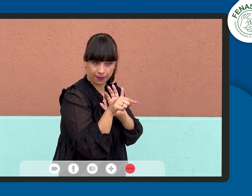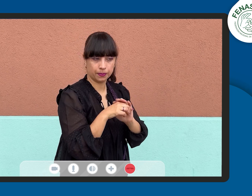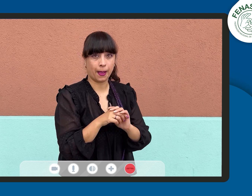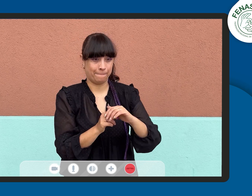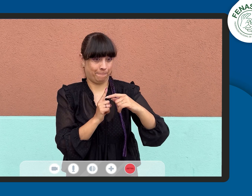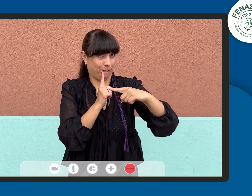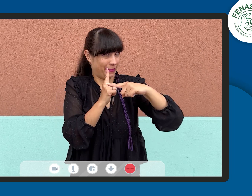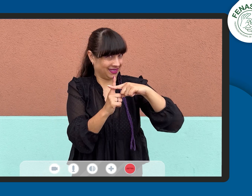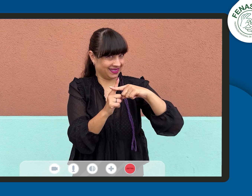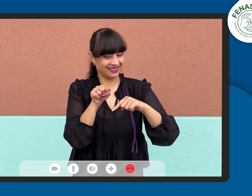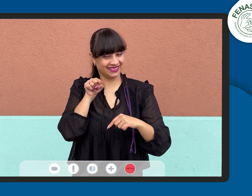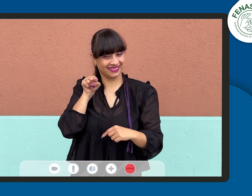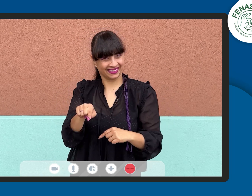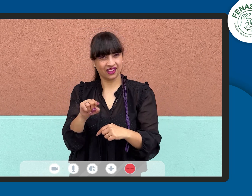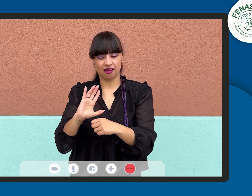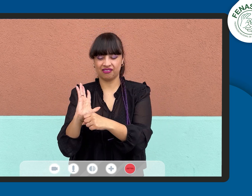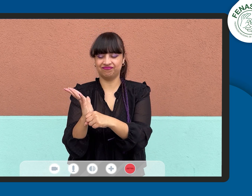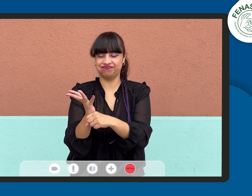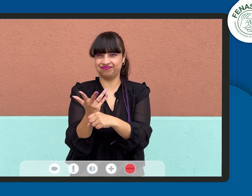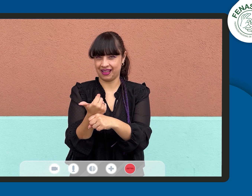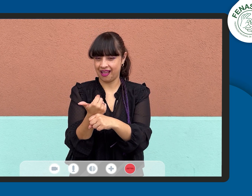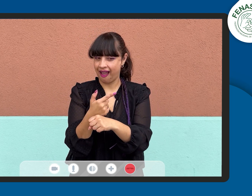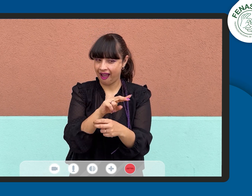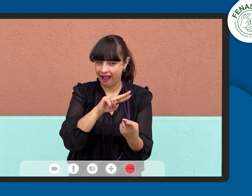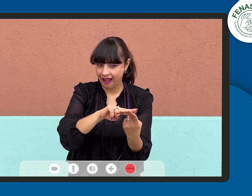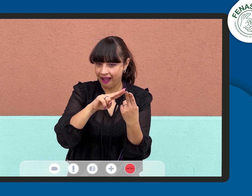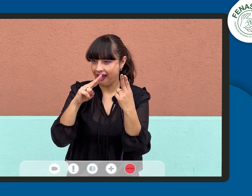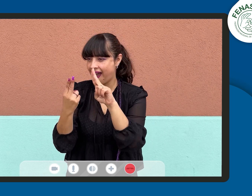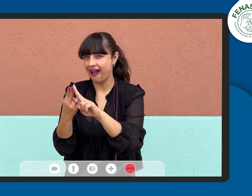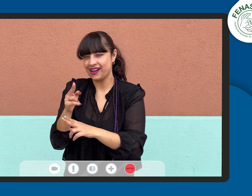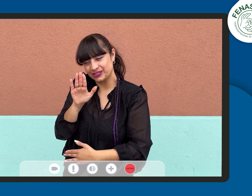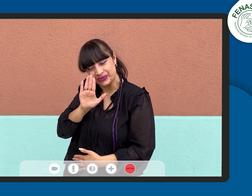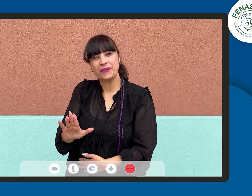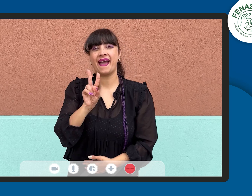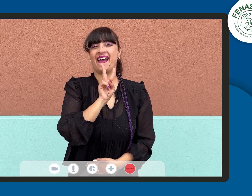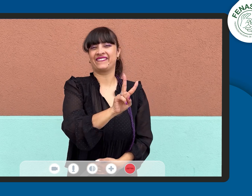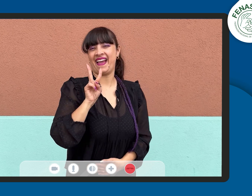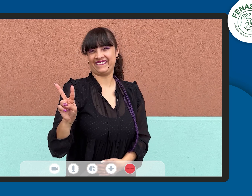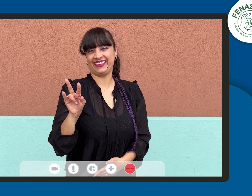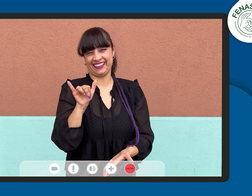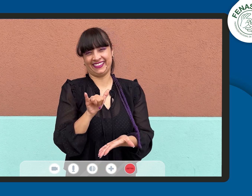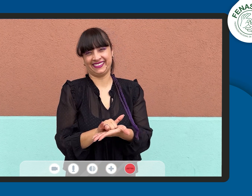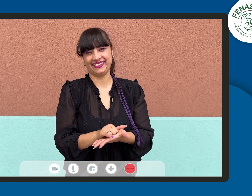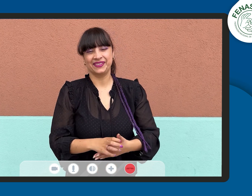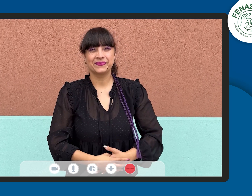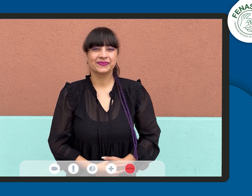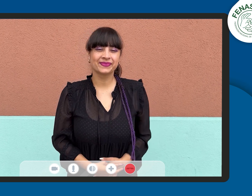iconografía más la expresión artística. Estos dos, integrados, crean visual